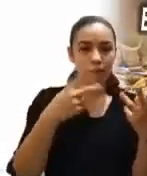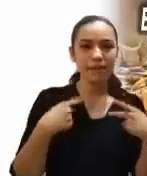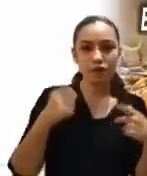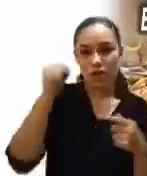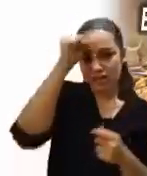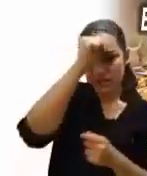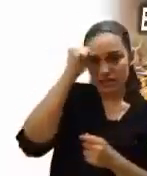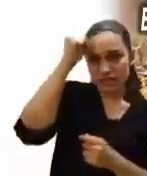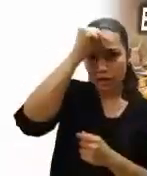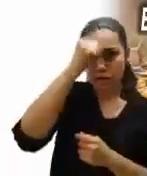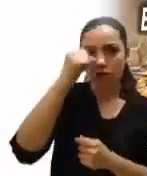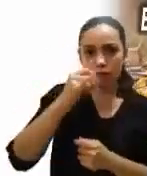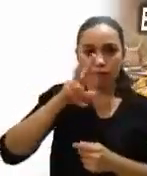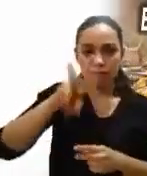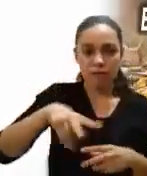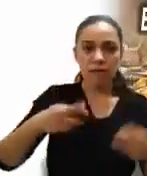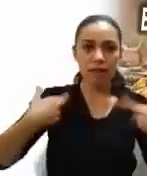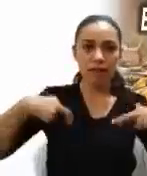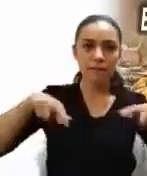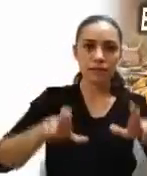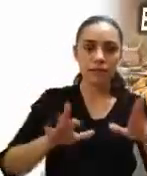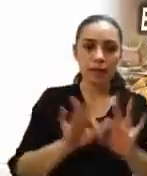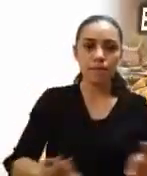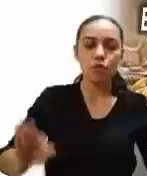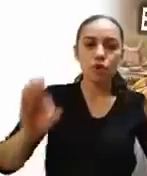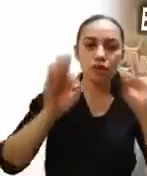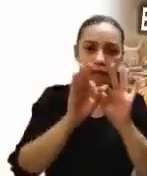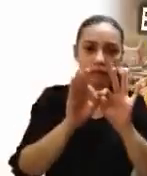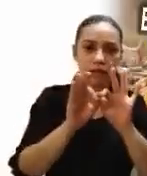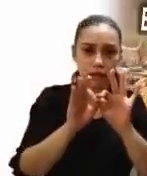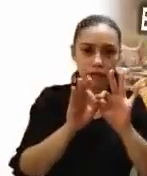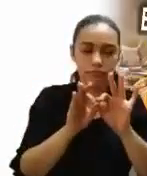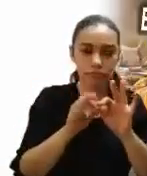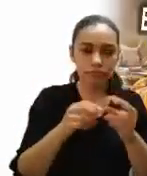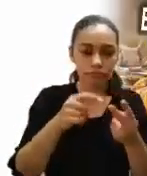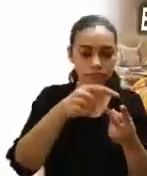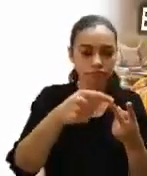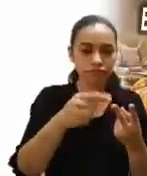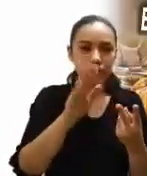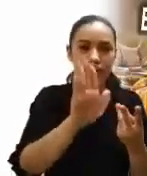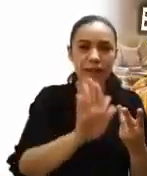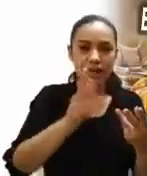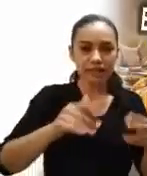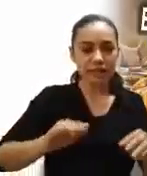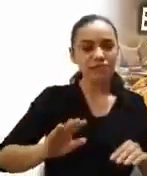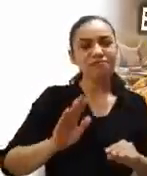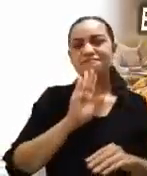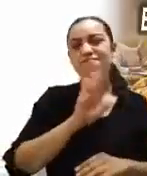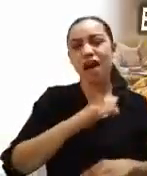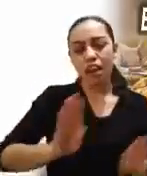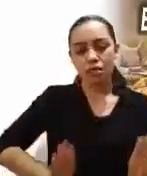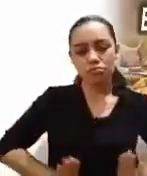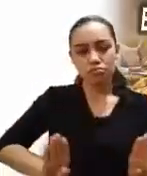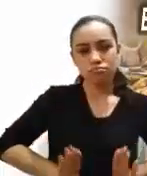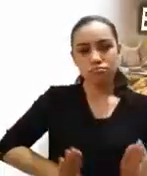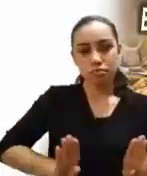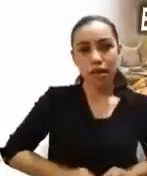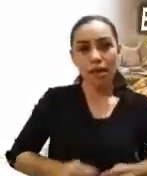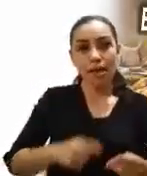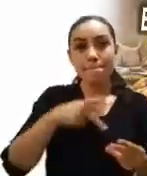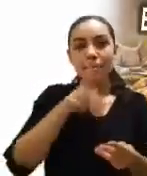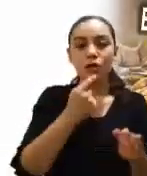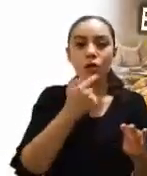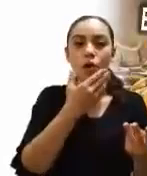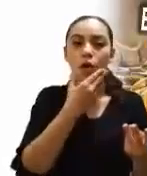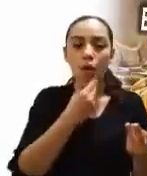Un samaritano, que muchas veces lo hemos imaginado como el mismo Cristo que viene a pagar todas nuestras deudas, que sana